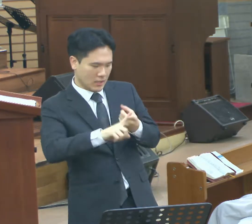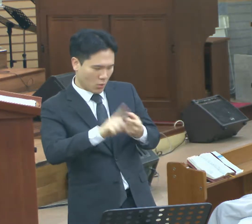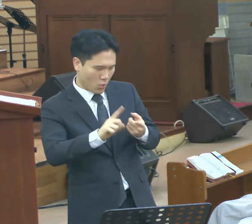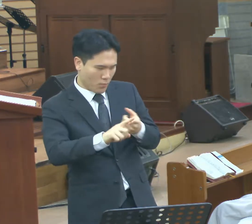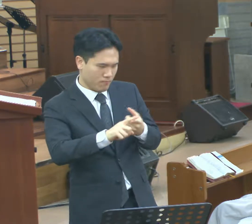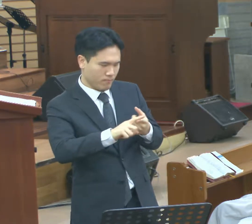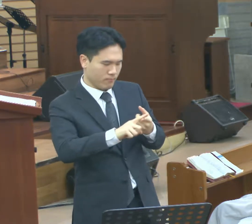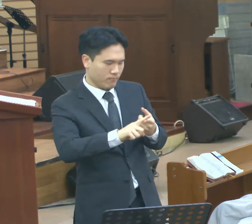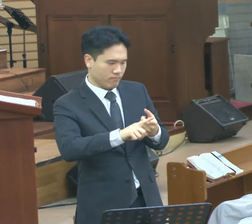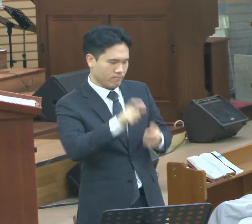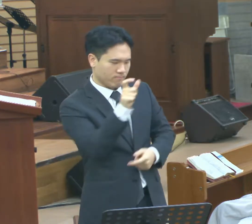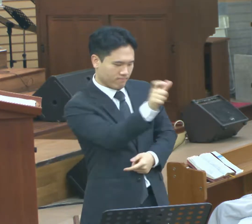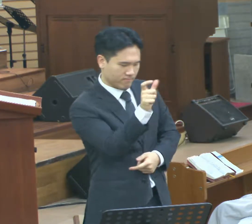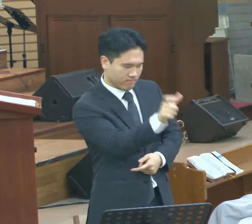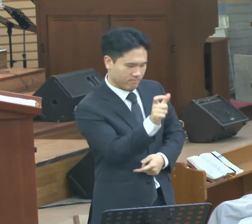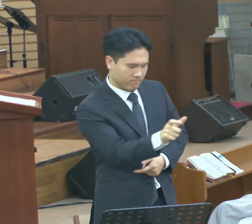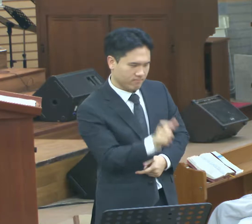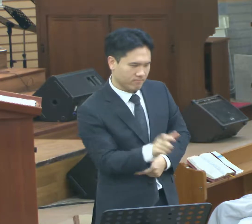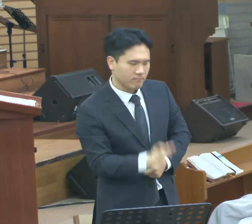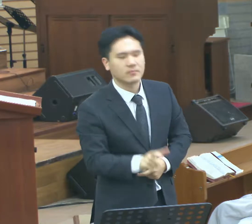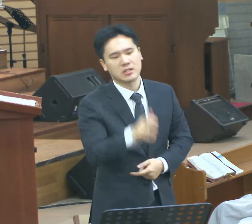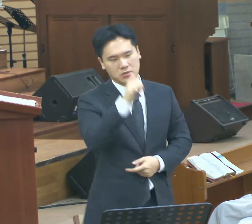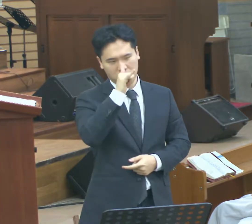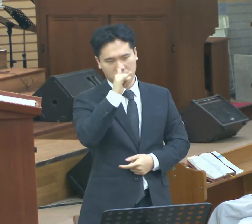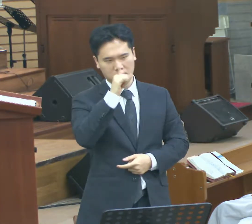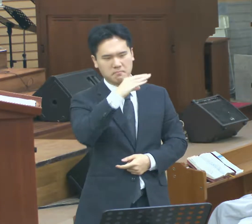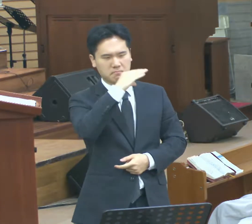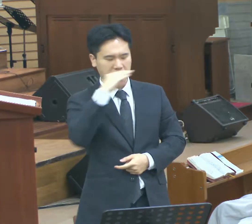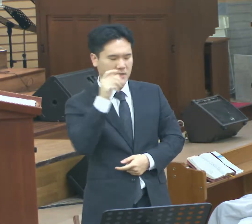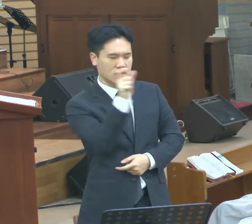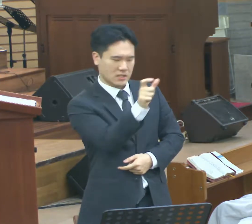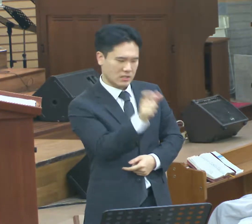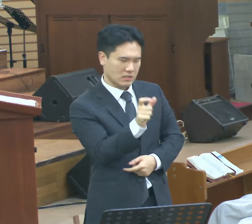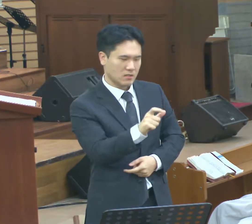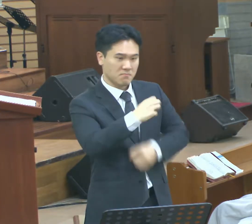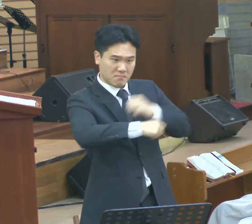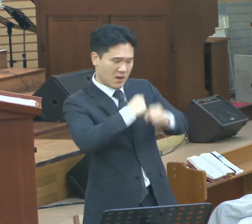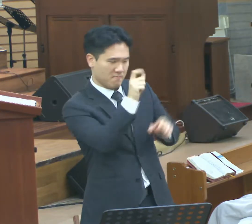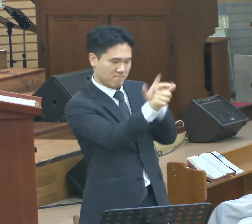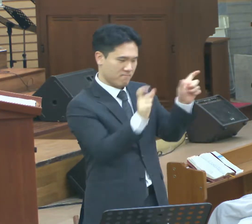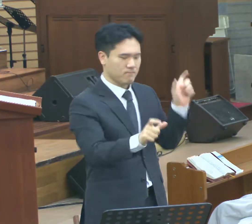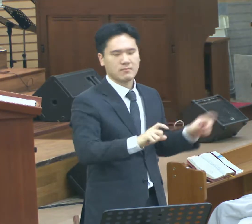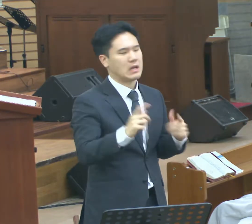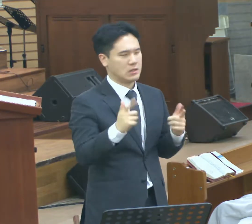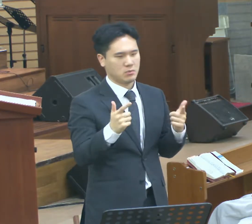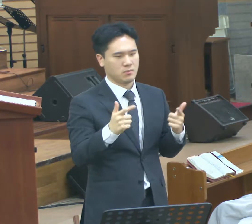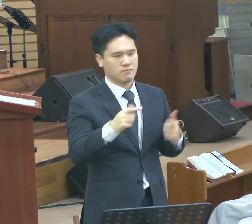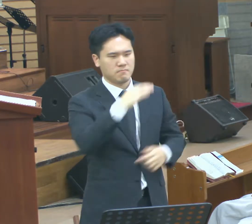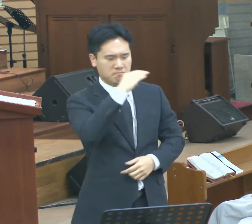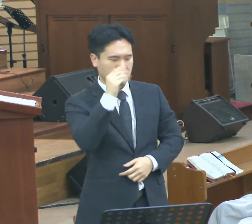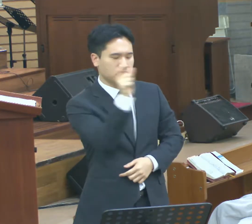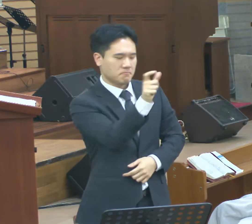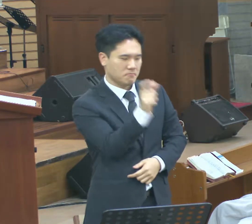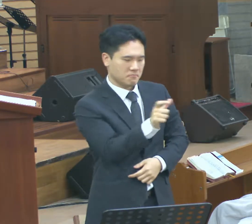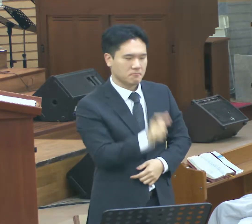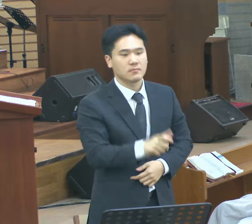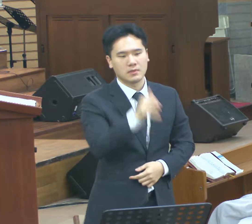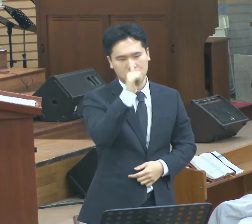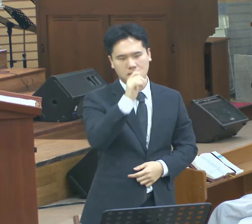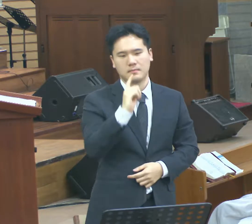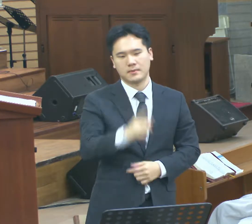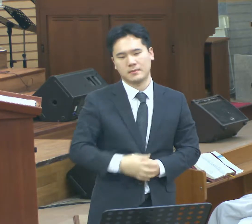메시지를 전하기 위해서 배치되었다, 이런 이론이 신학계에서 힘을 얻고